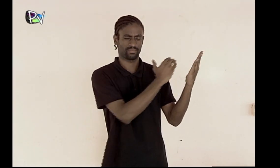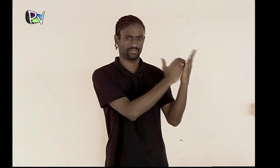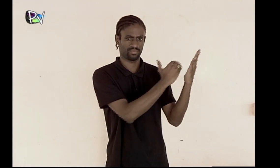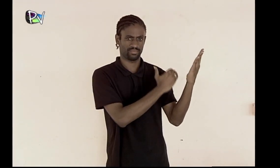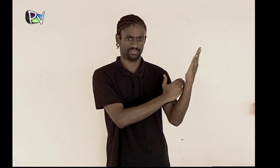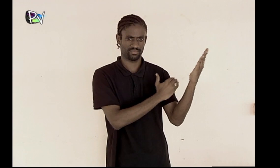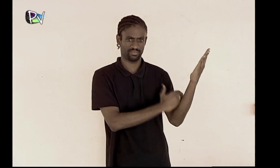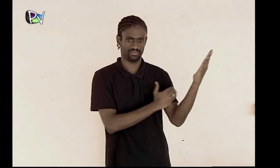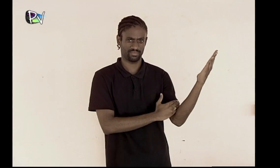Menu.